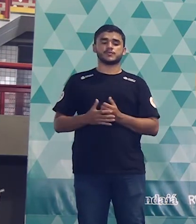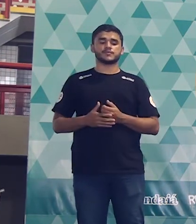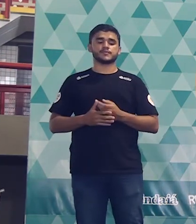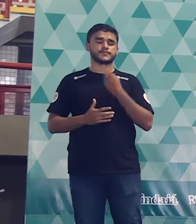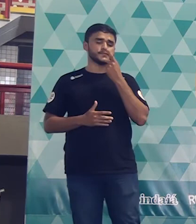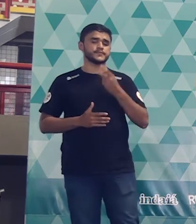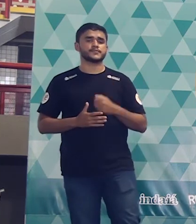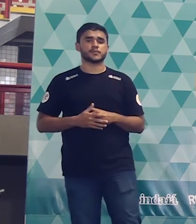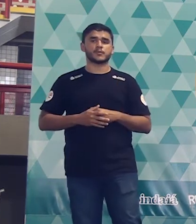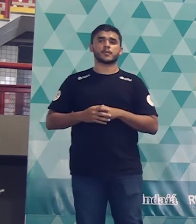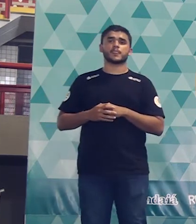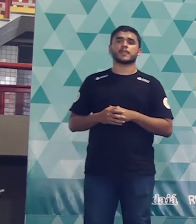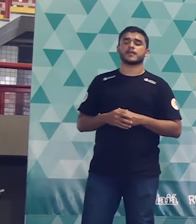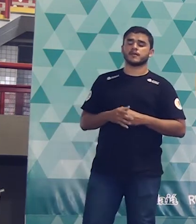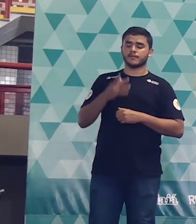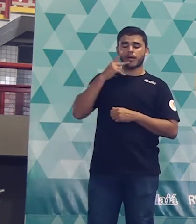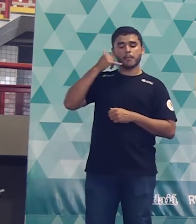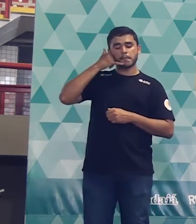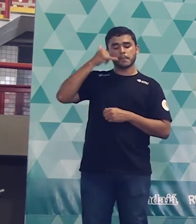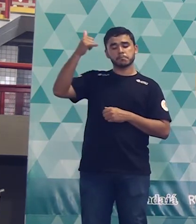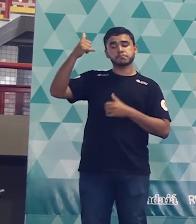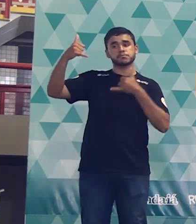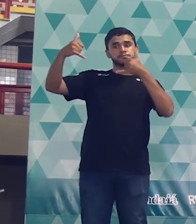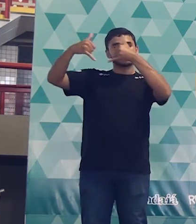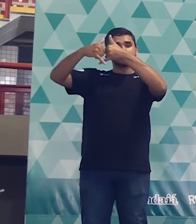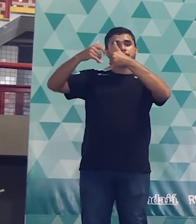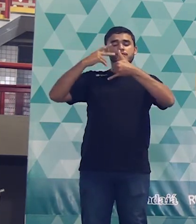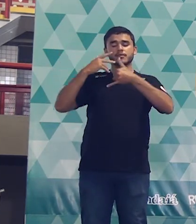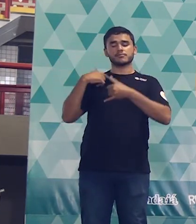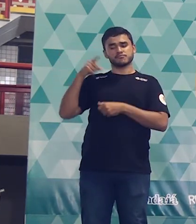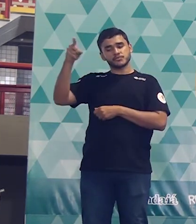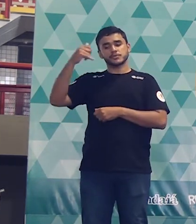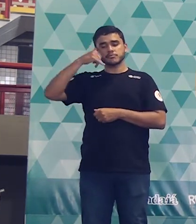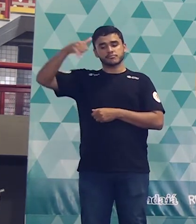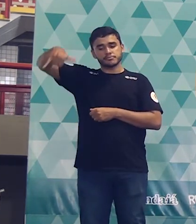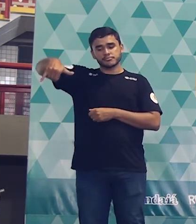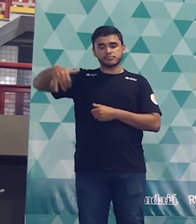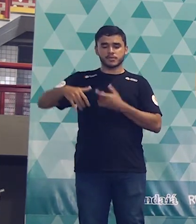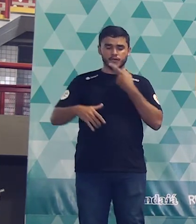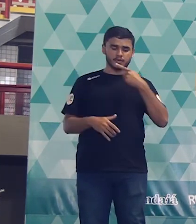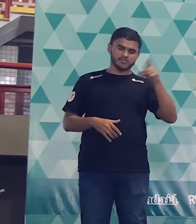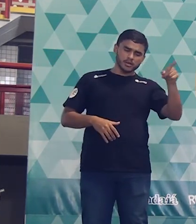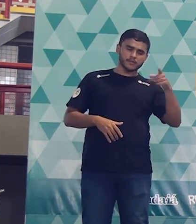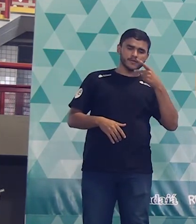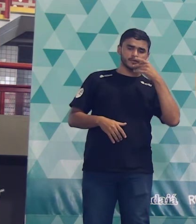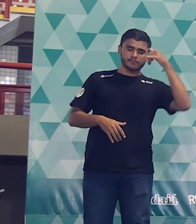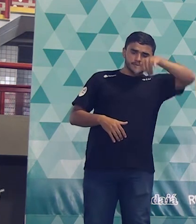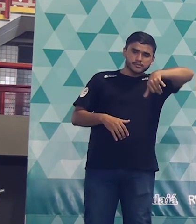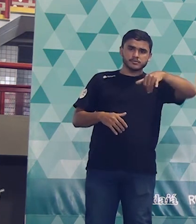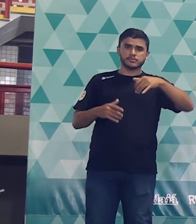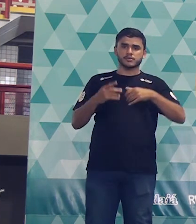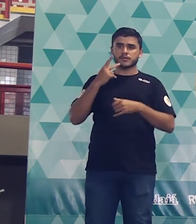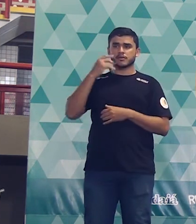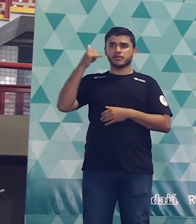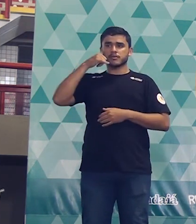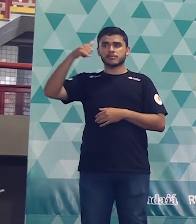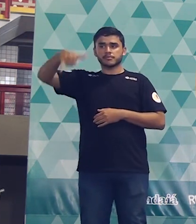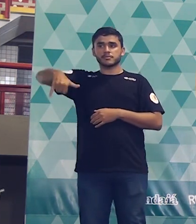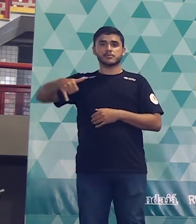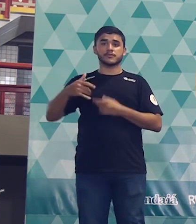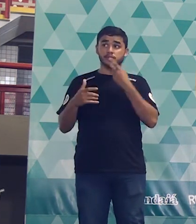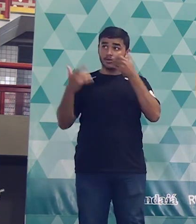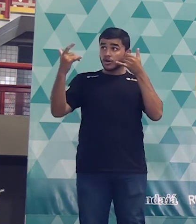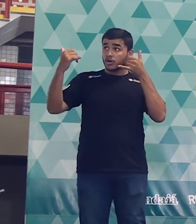ó. Desliga você. Não, desliga você. Você. Você. Então vamos desligar